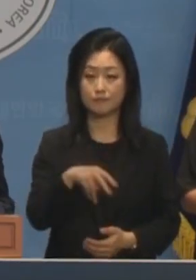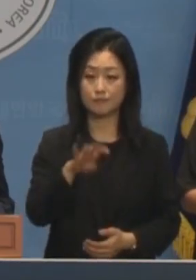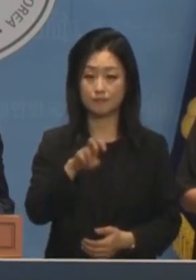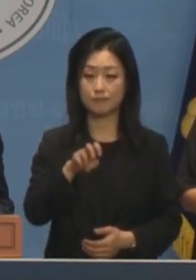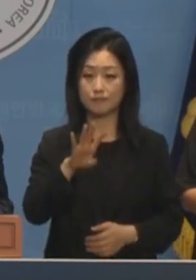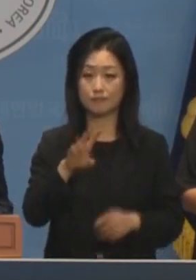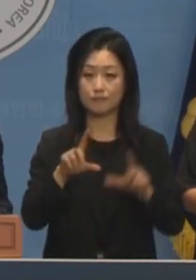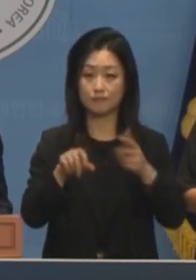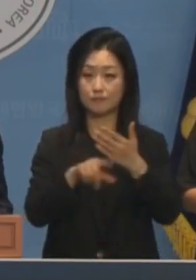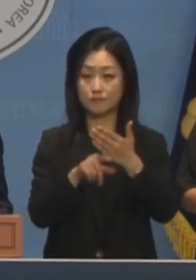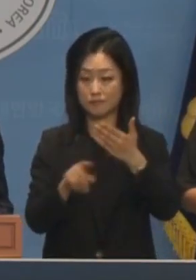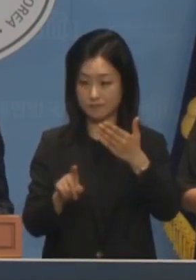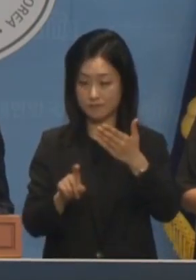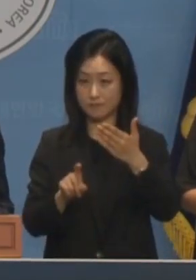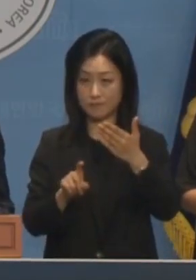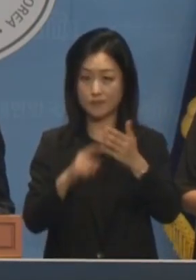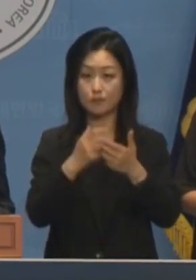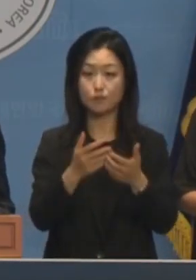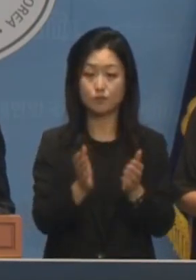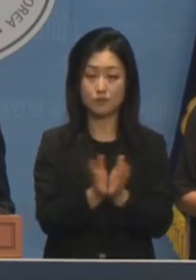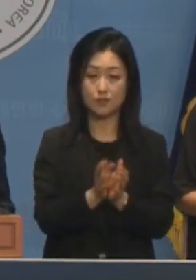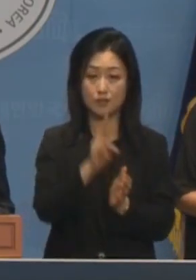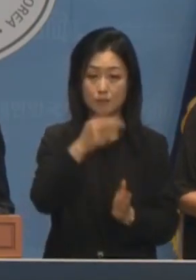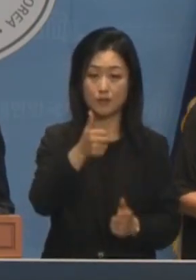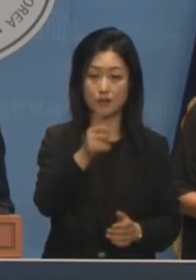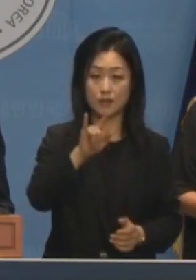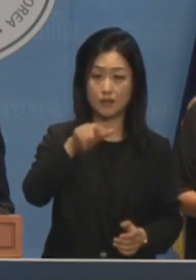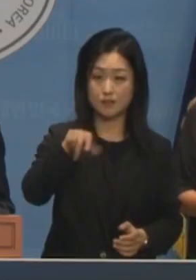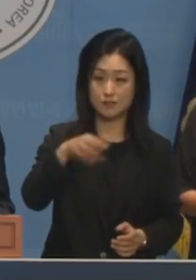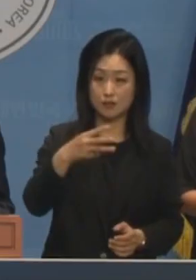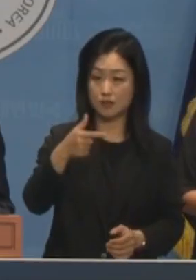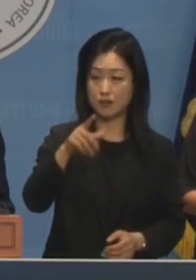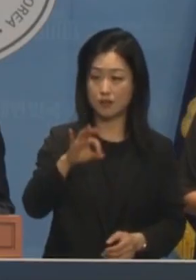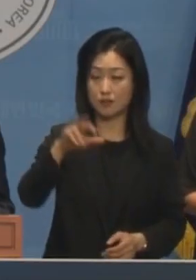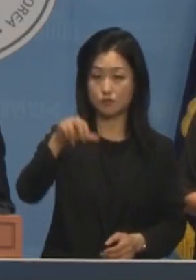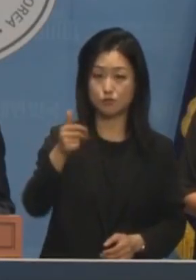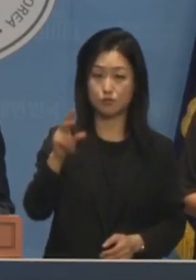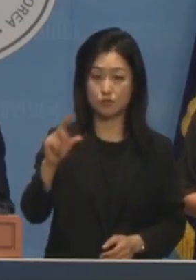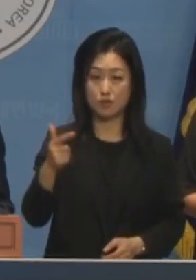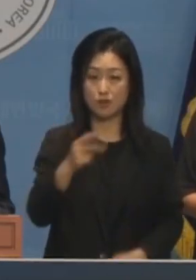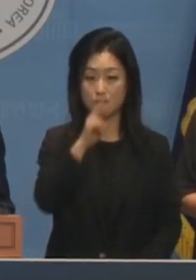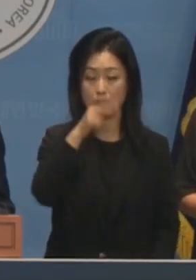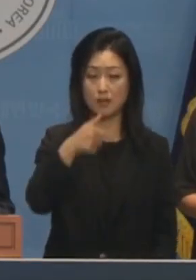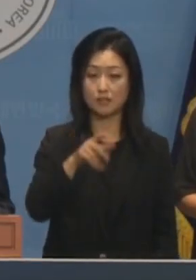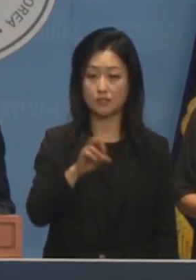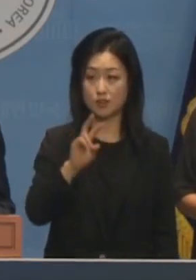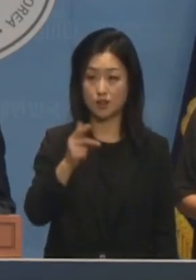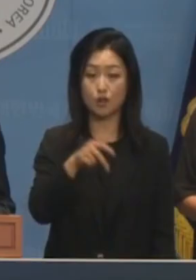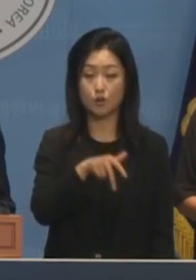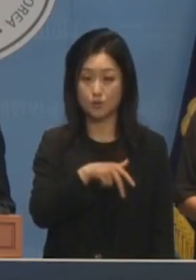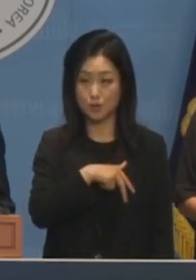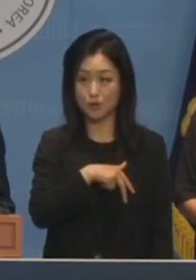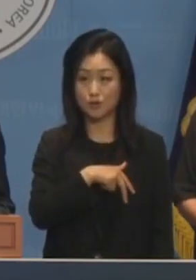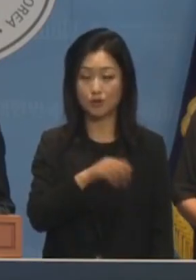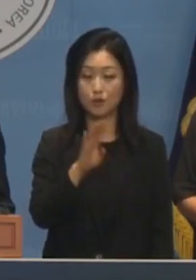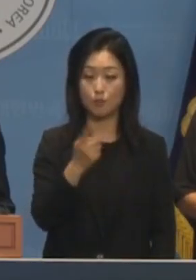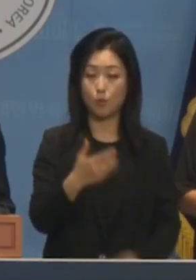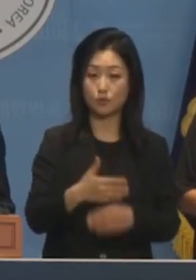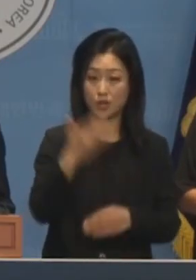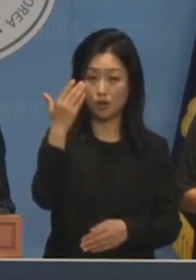2024년 9월 10일 더불어민주당 박해철, 강준현, 박수현, 박정현 국회의원